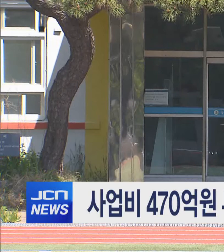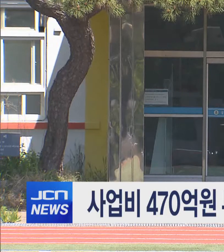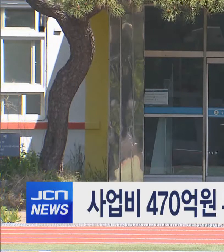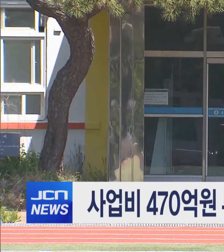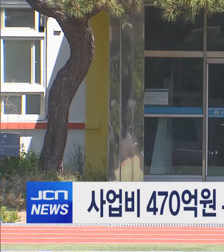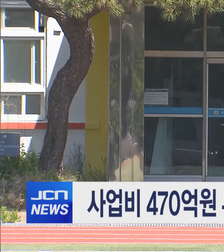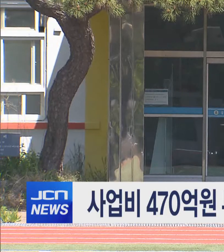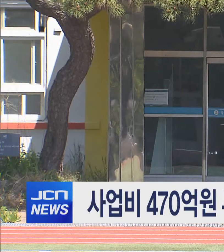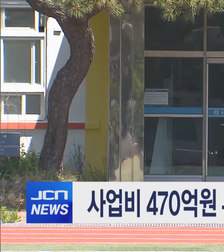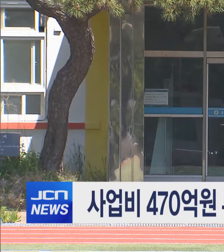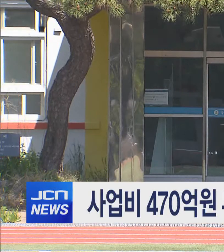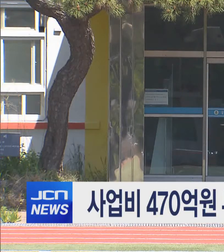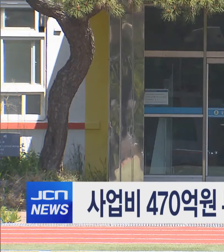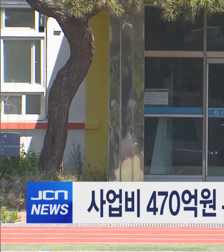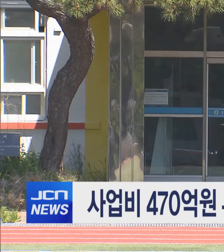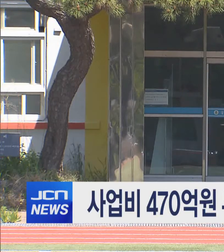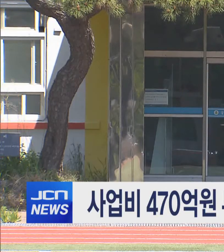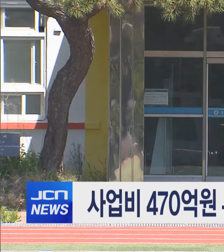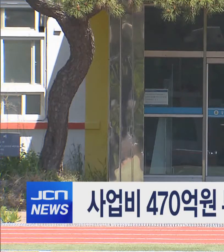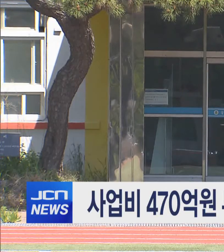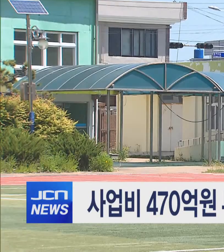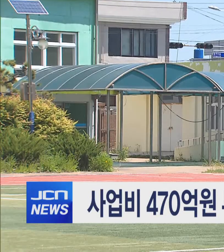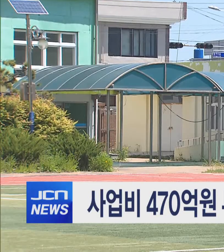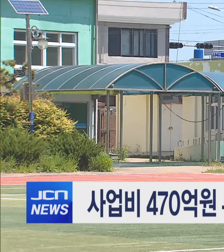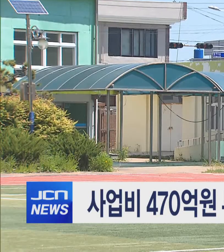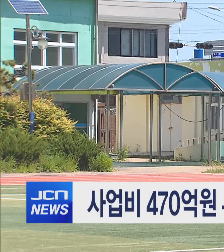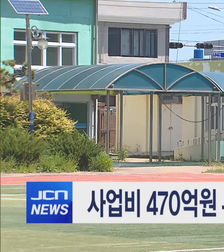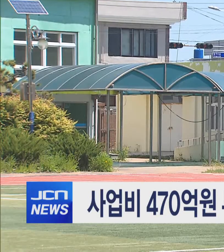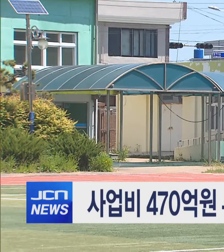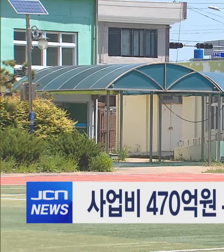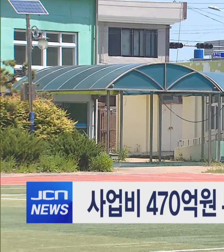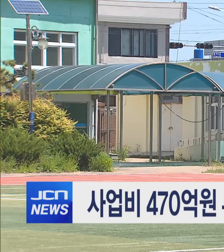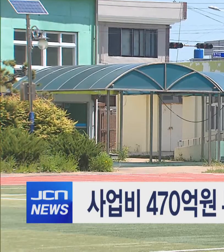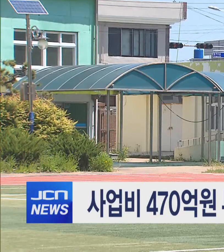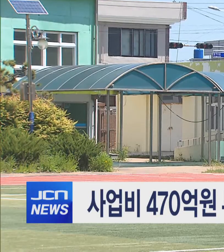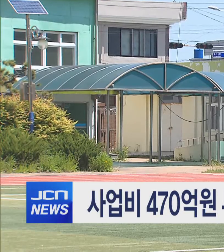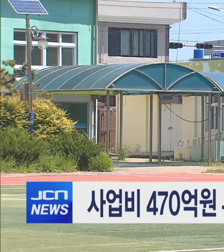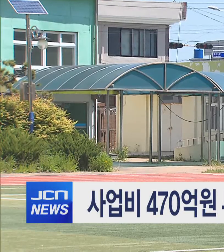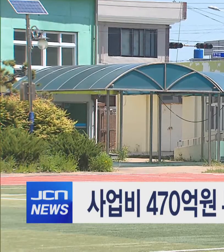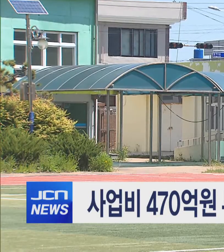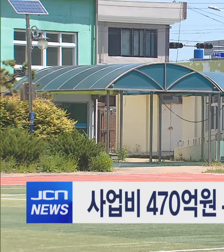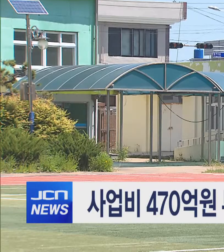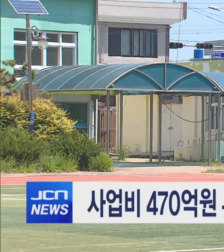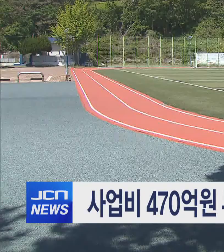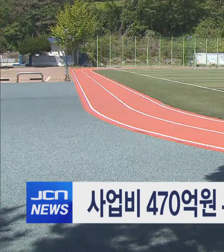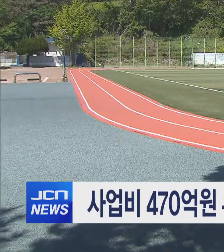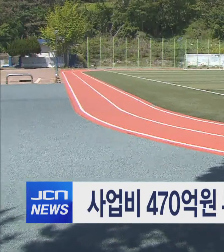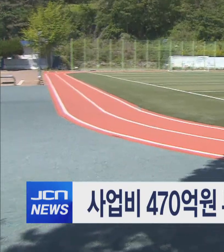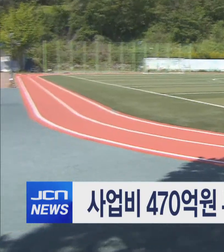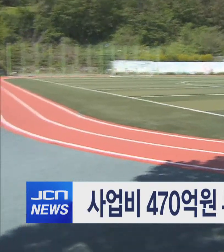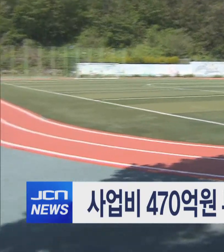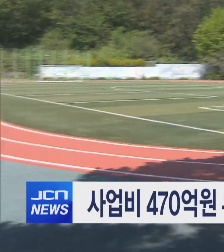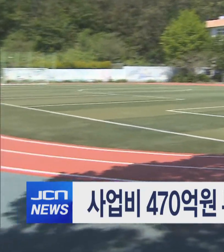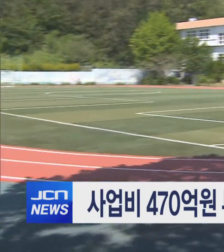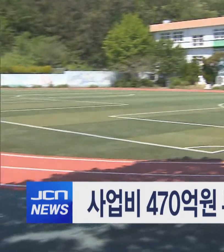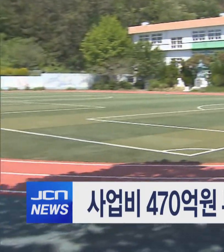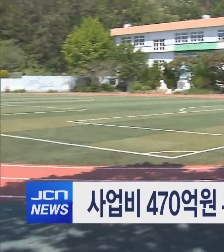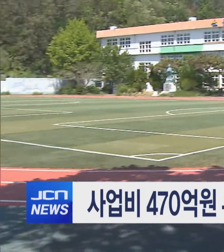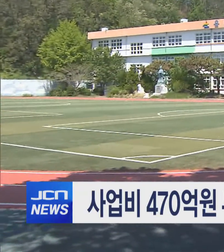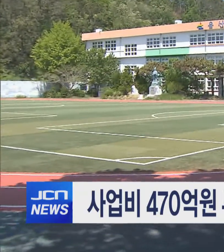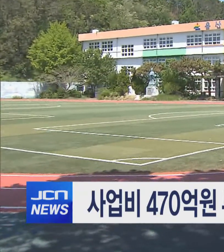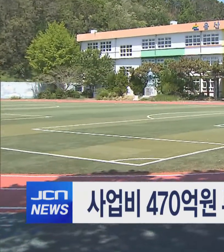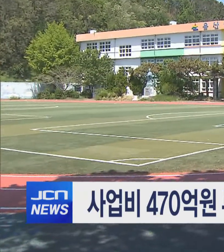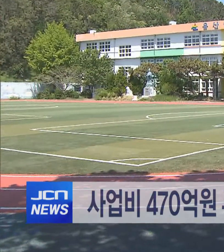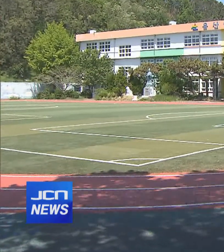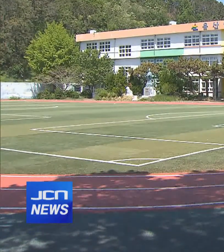지원하고 교육부도 특별교부금 30억 원을 지원합니다. 북구청과 NH농협은행도 매년 2억 원의